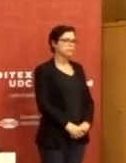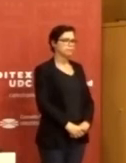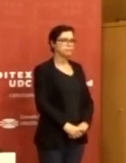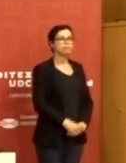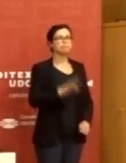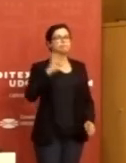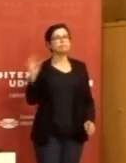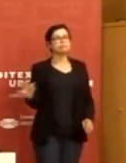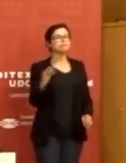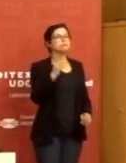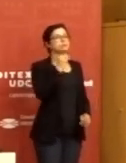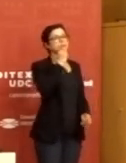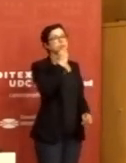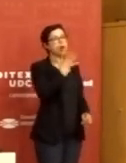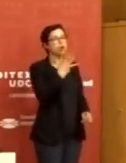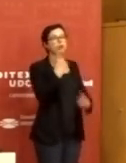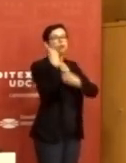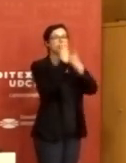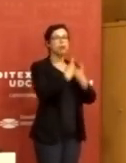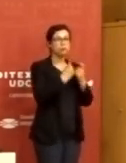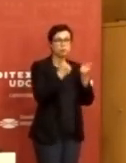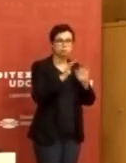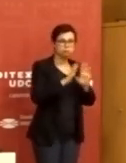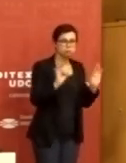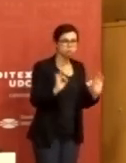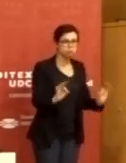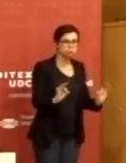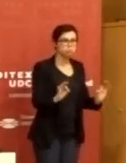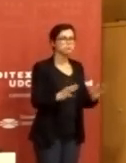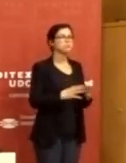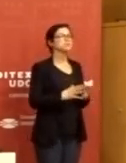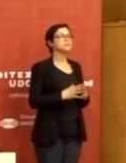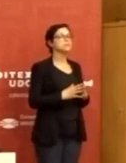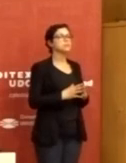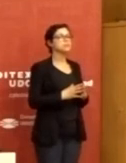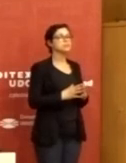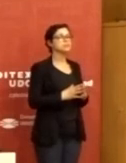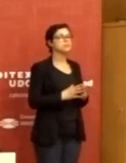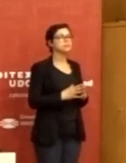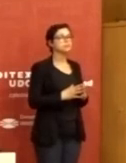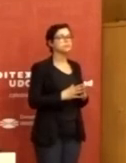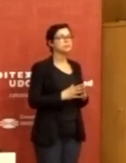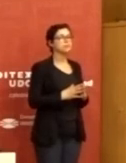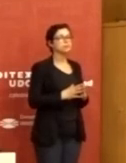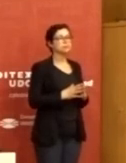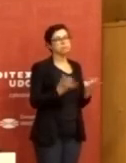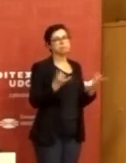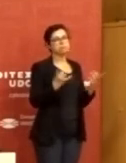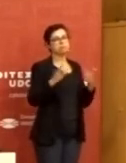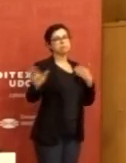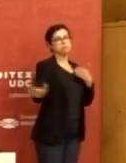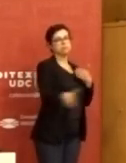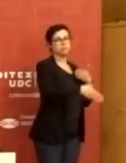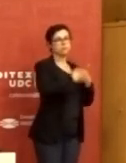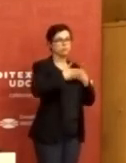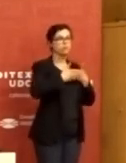Bueno, si no hay ninguna pregunta más, pues yo creo que ya podemos clausurar la sesión,